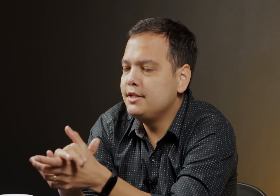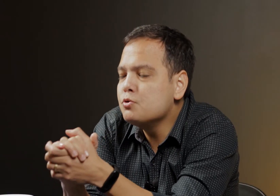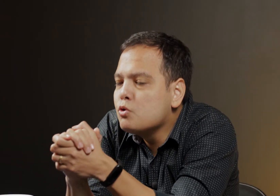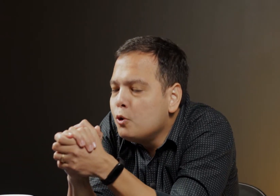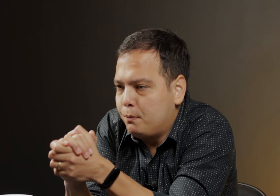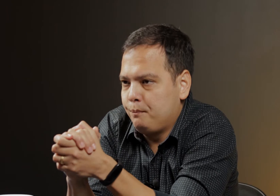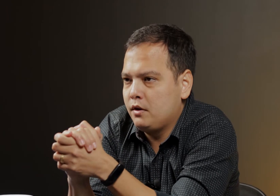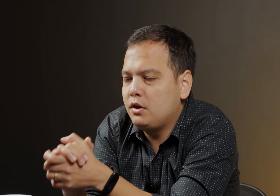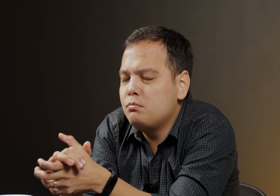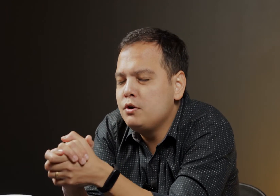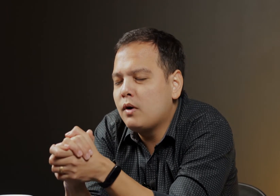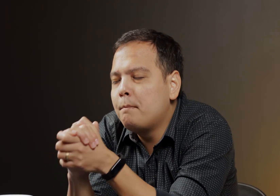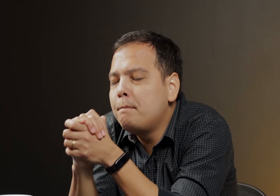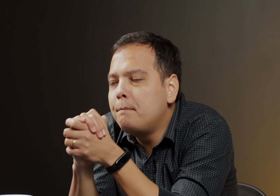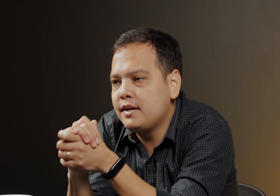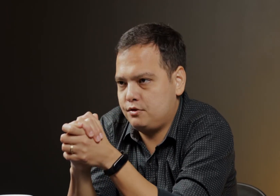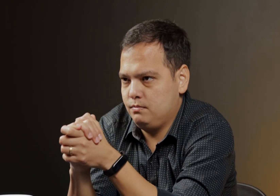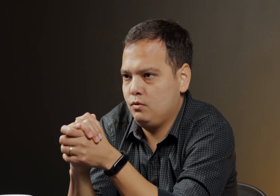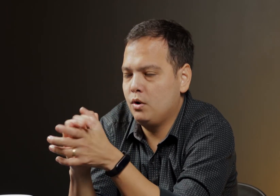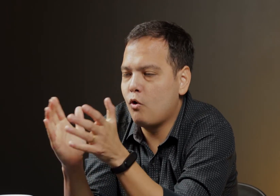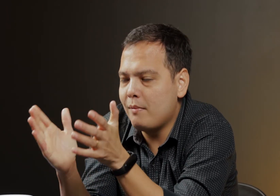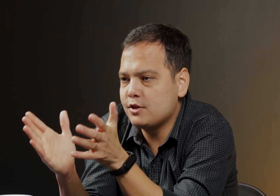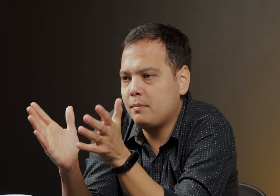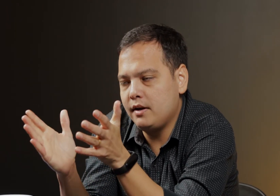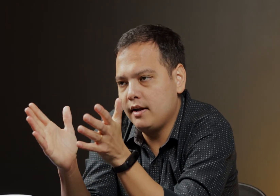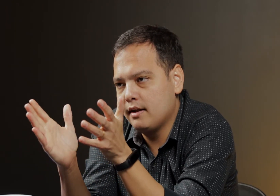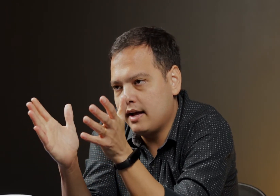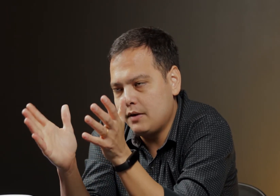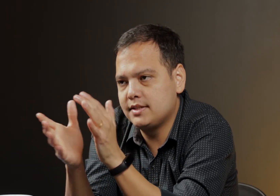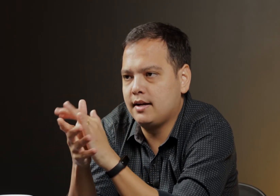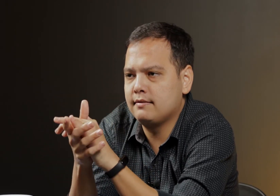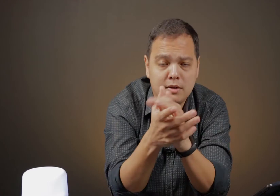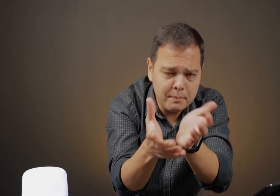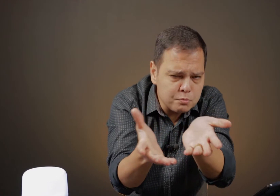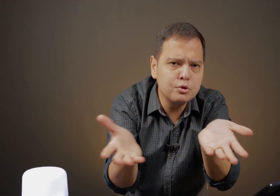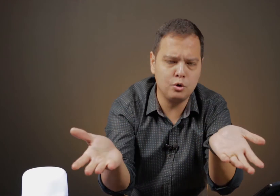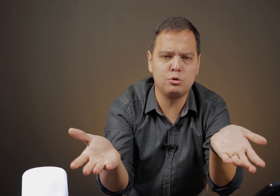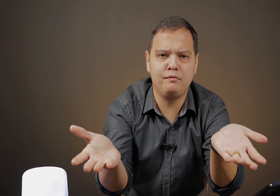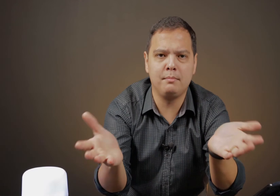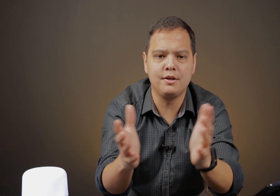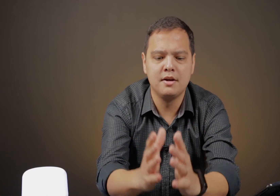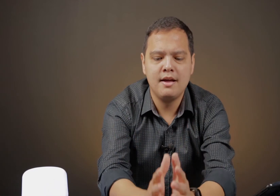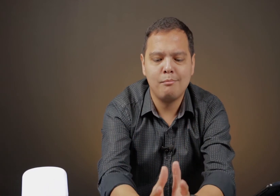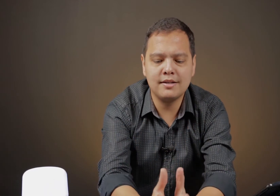um grupo que eu tenho muito apreço quando começam a aprender a língua de sinais. Tenho apreço por todos, obviamente, mas